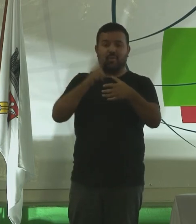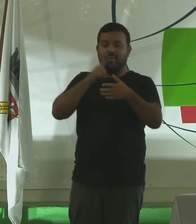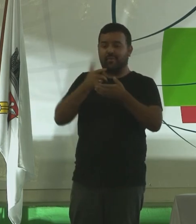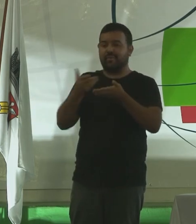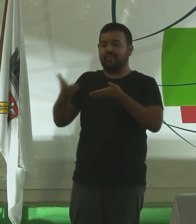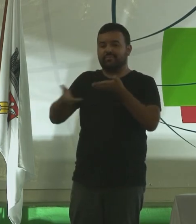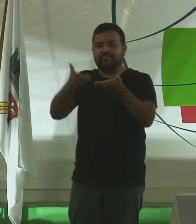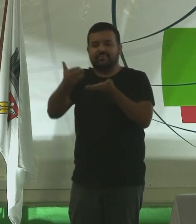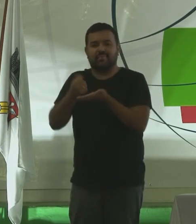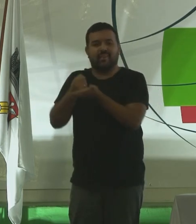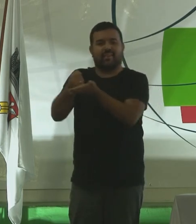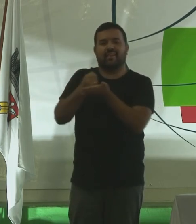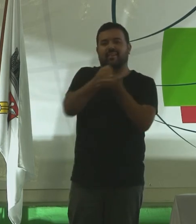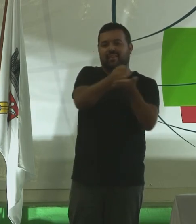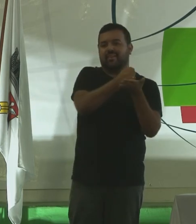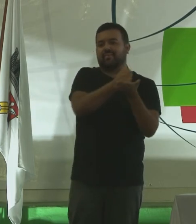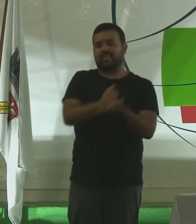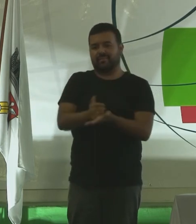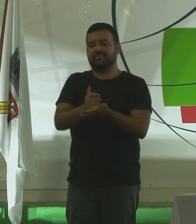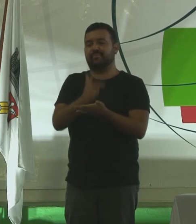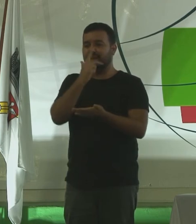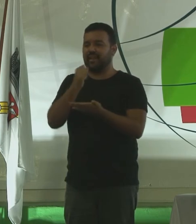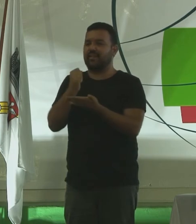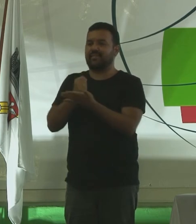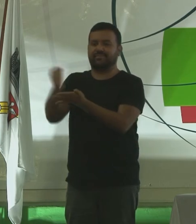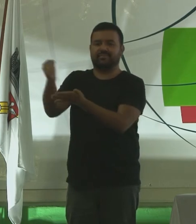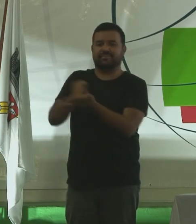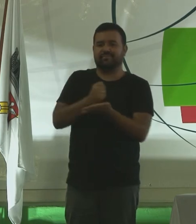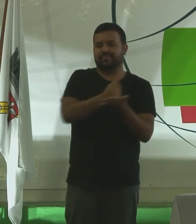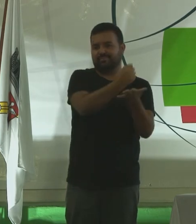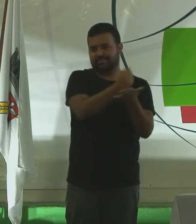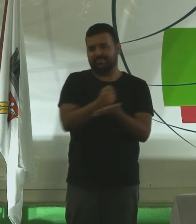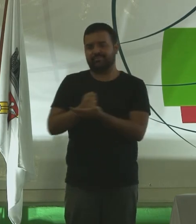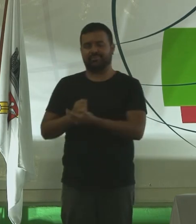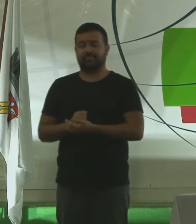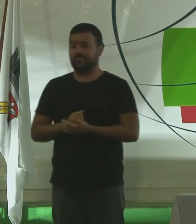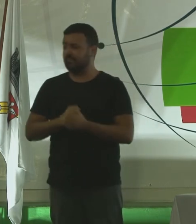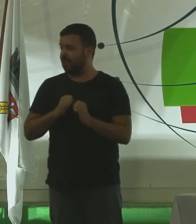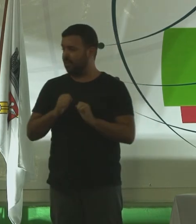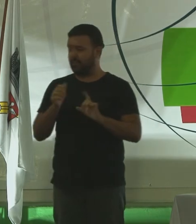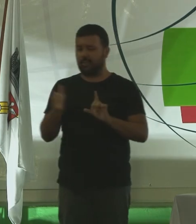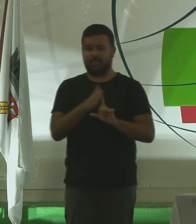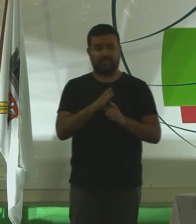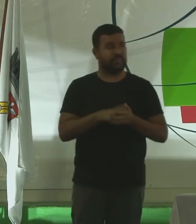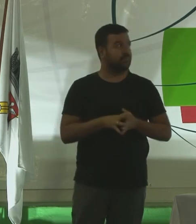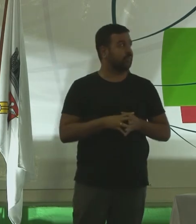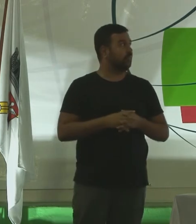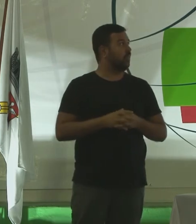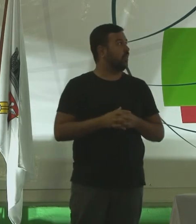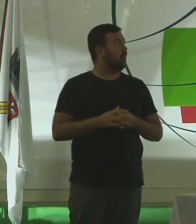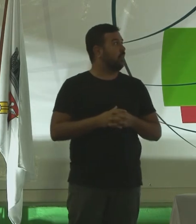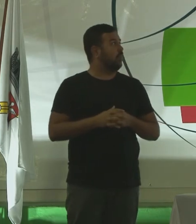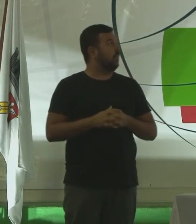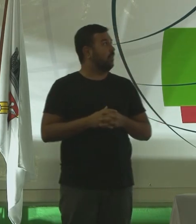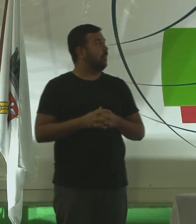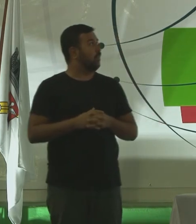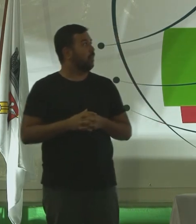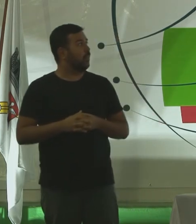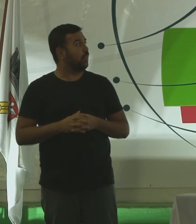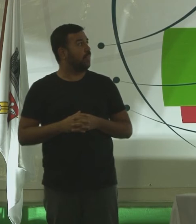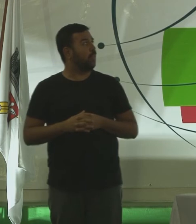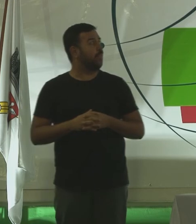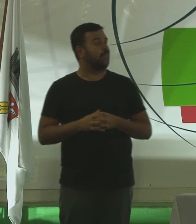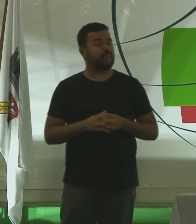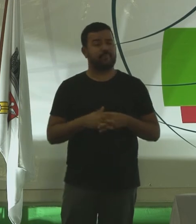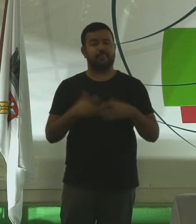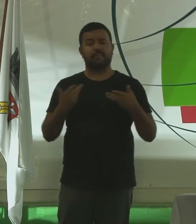colaborar direto e diretamente com a aprendizagem desse aluno. Pode passar, por favor. Mas